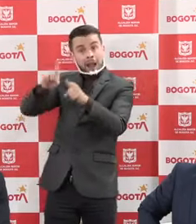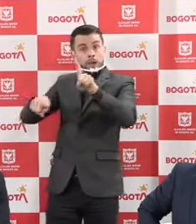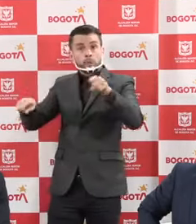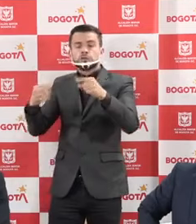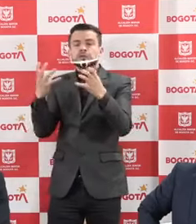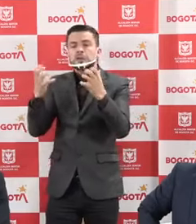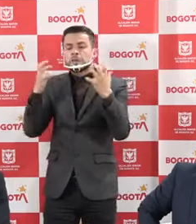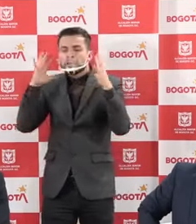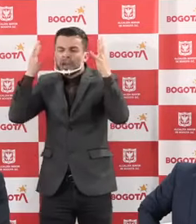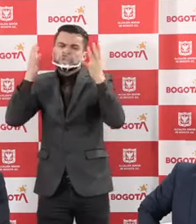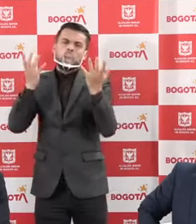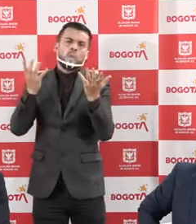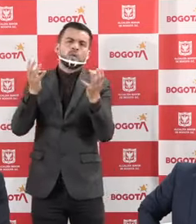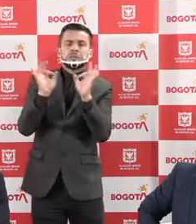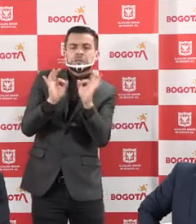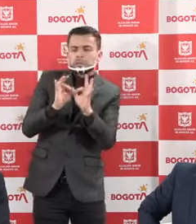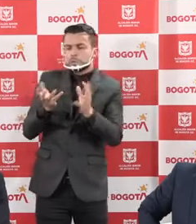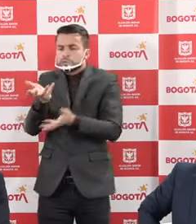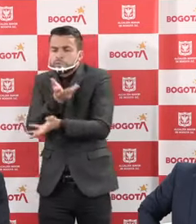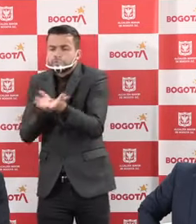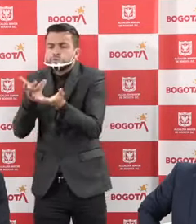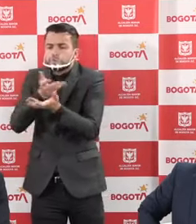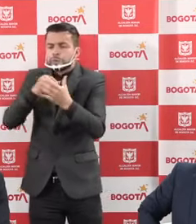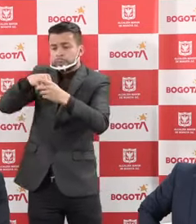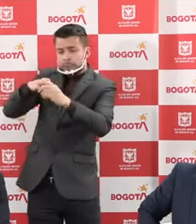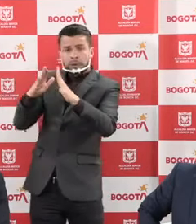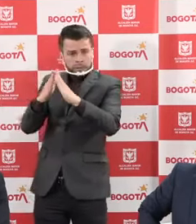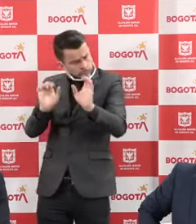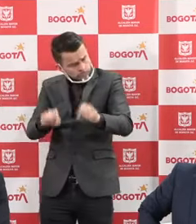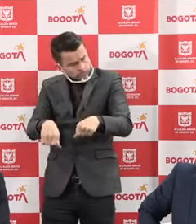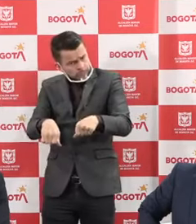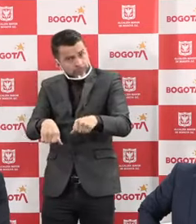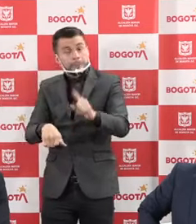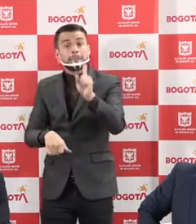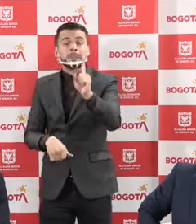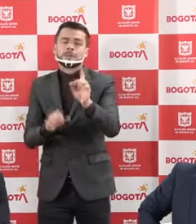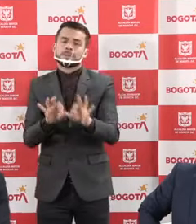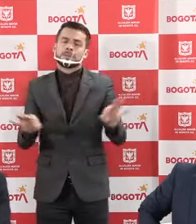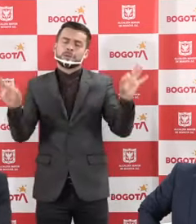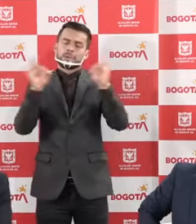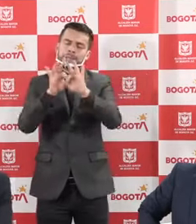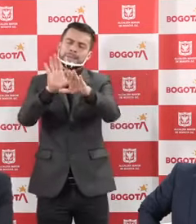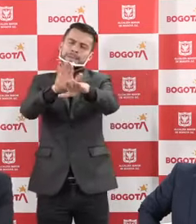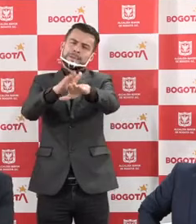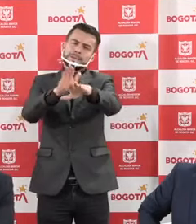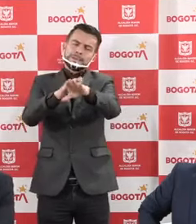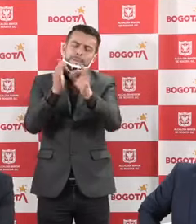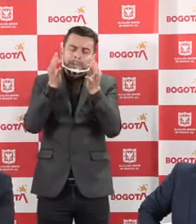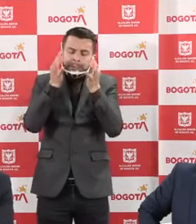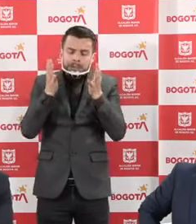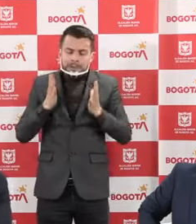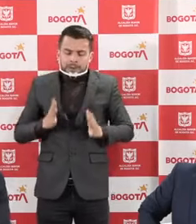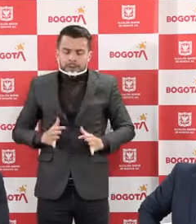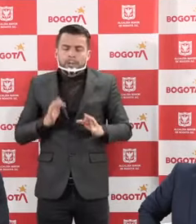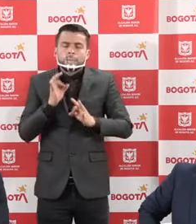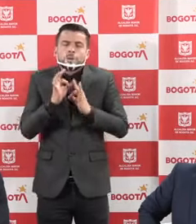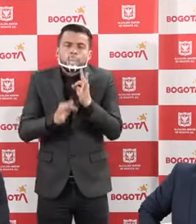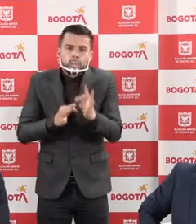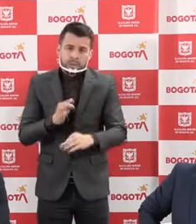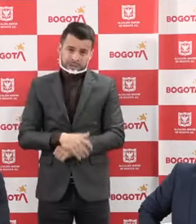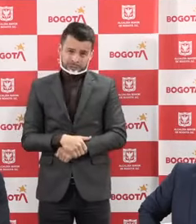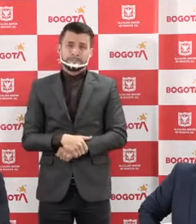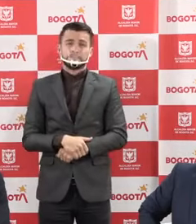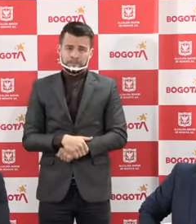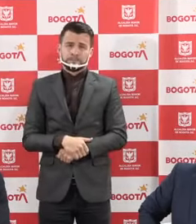a todos los bogotanos y es a cuidarlos en estas reuniones familiares gran número de personas adultas mayores que han